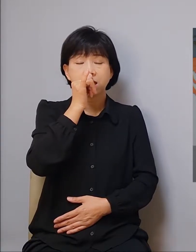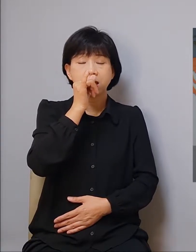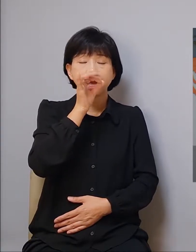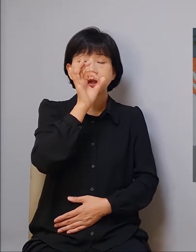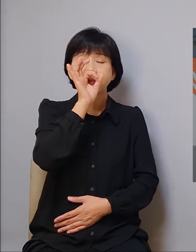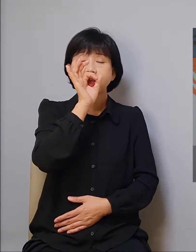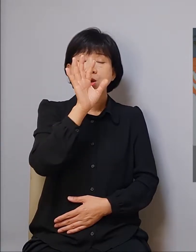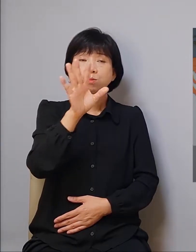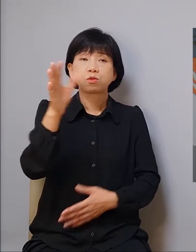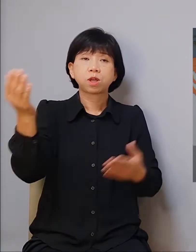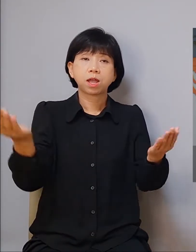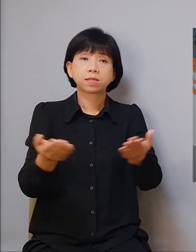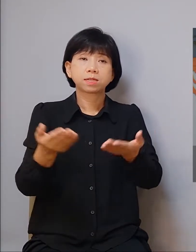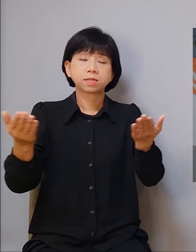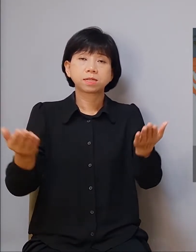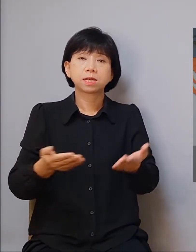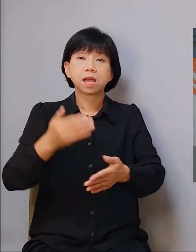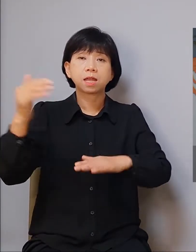있네.